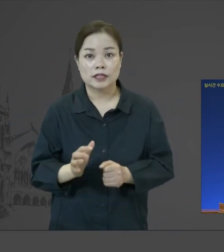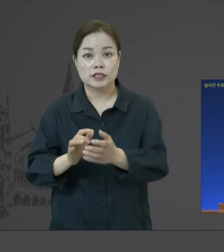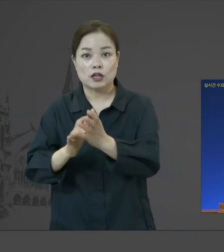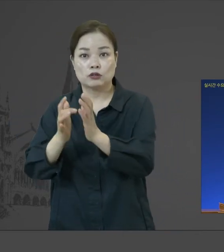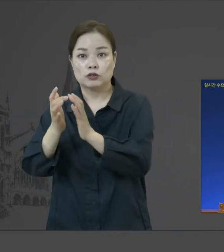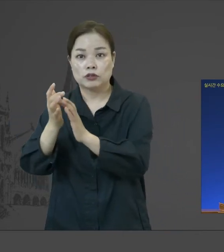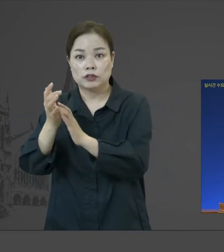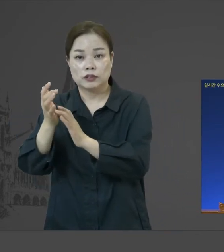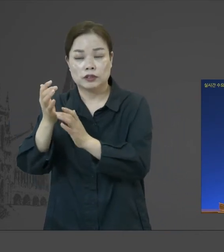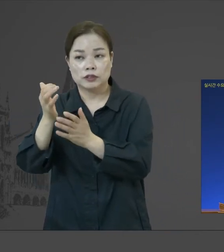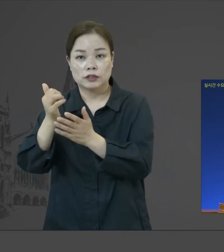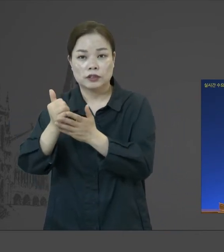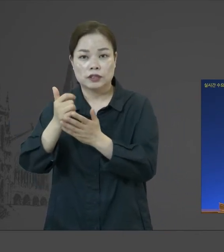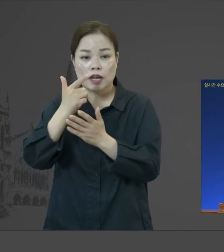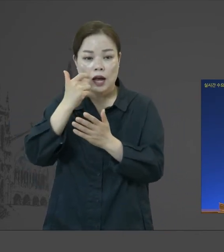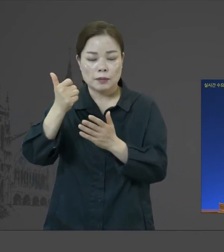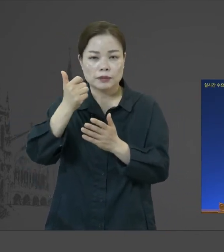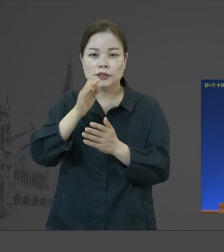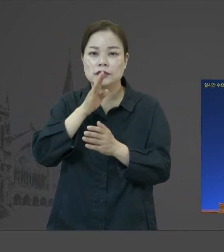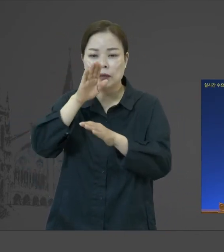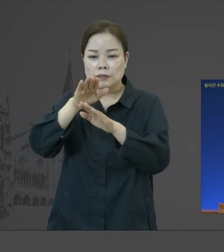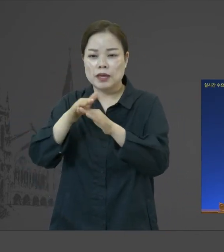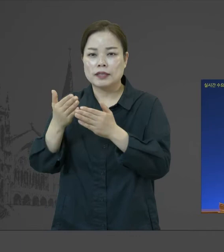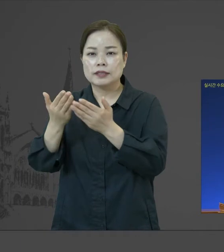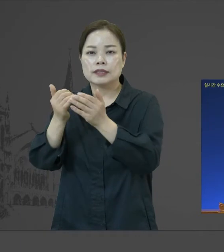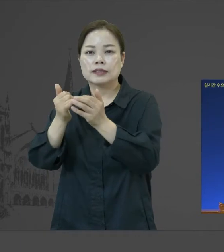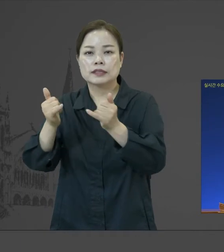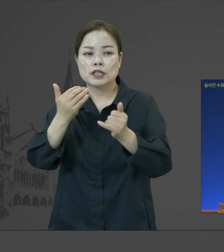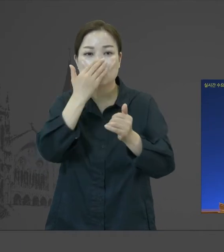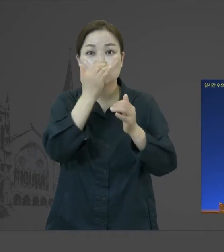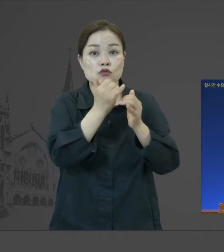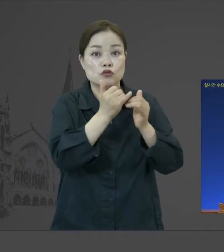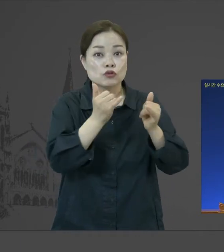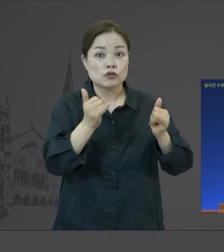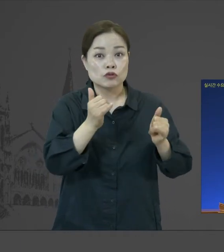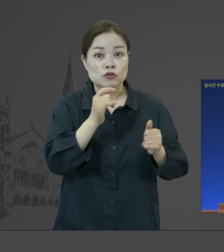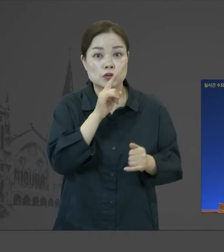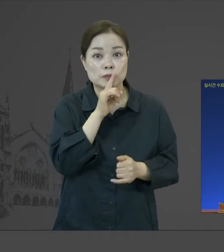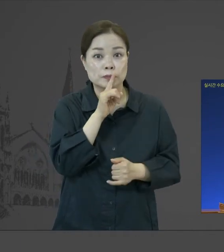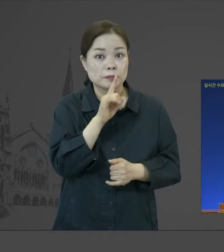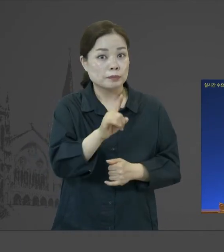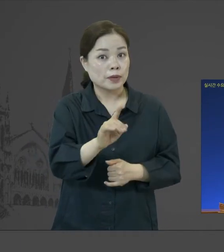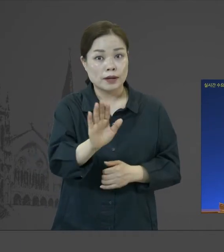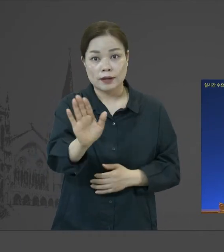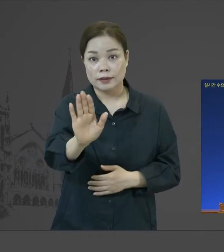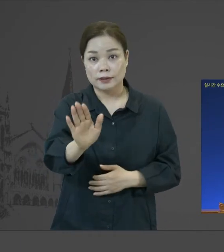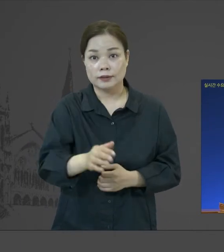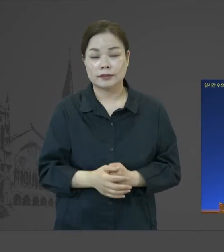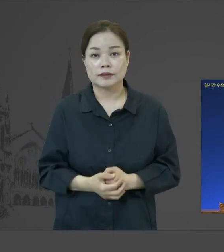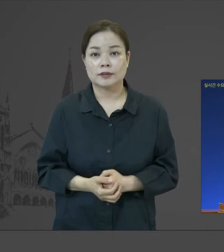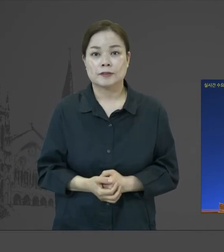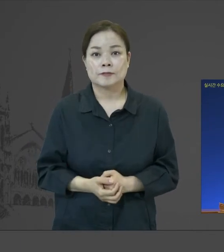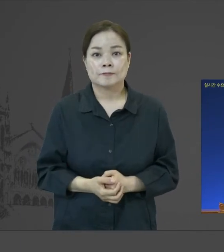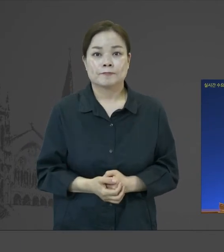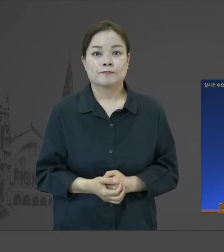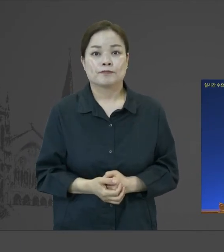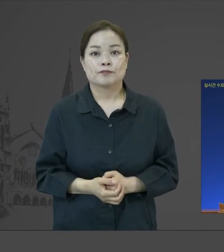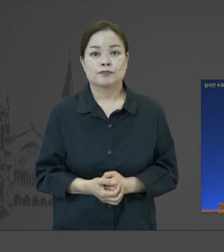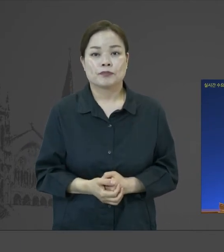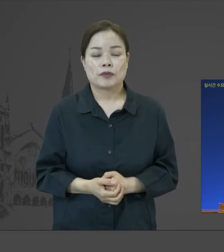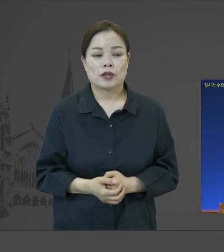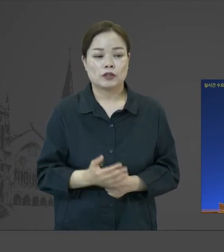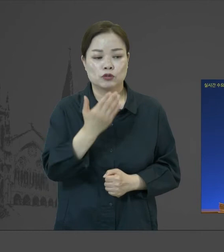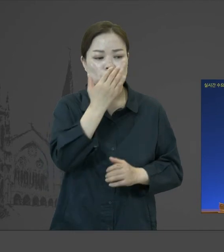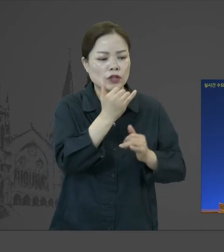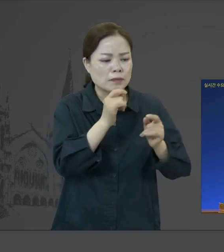예수님께서는 아버지께 참되게 예배하는 자들이 유대인들이다 이렇게 말씀하지 않으셨습니다. 비록